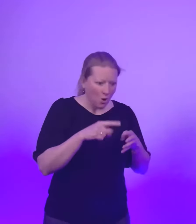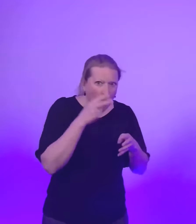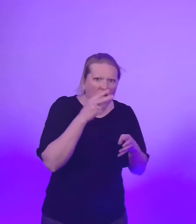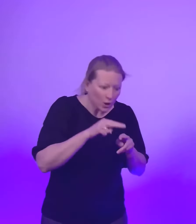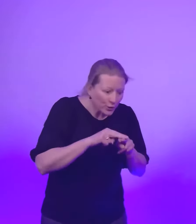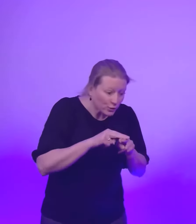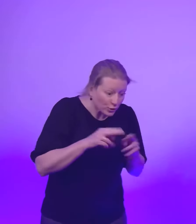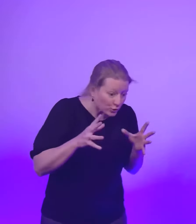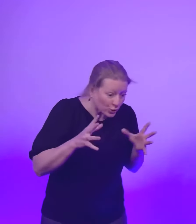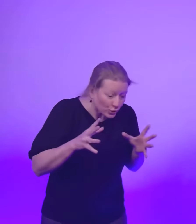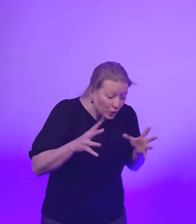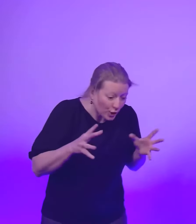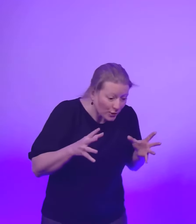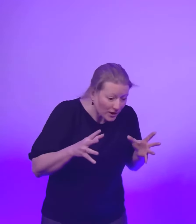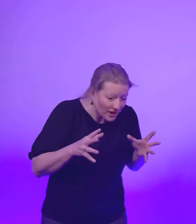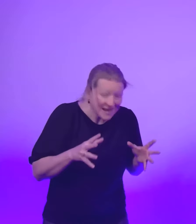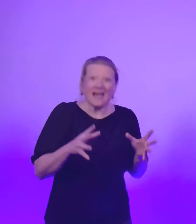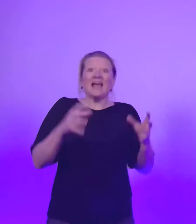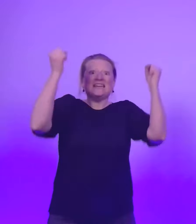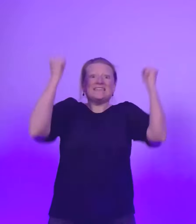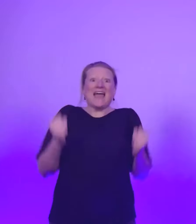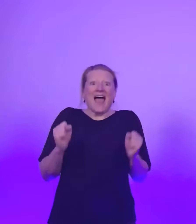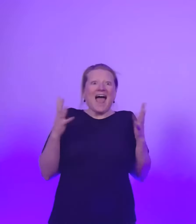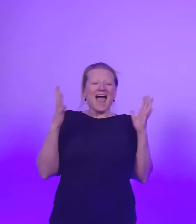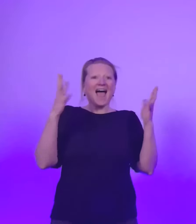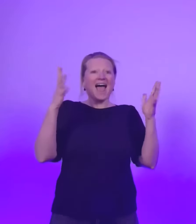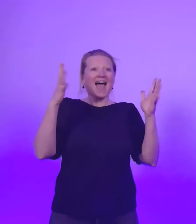groen? Oh! Ja!